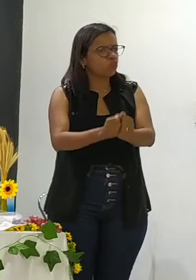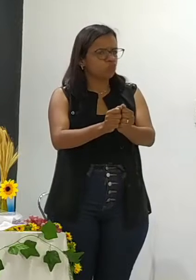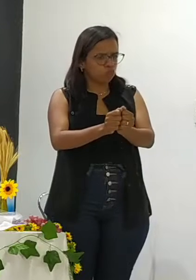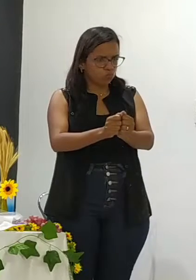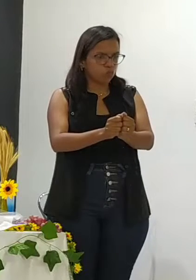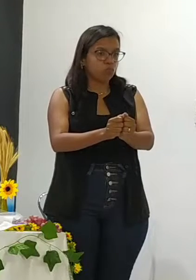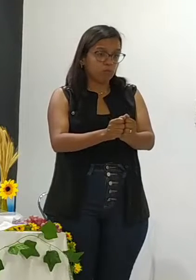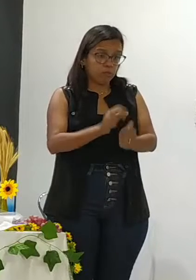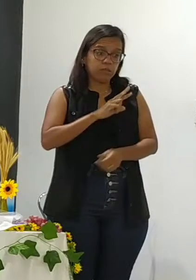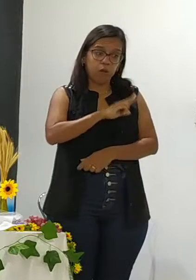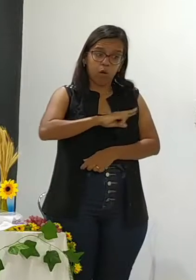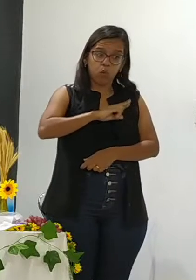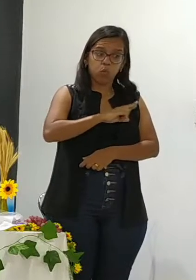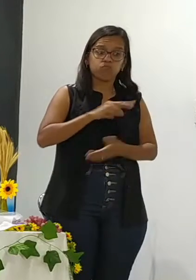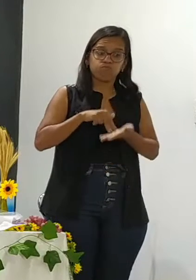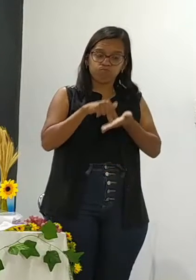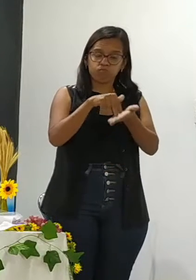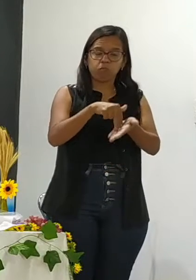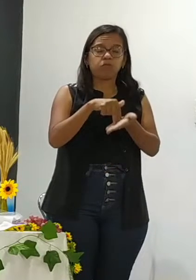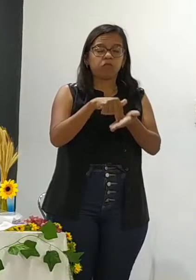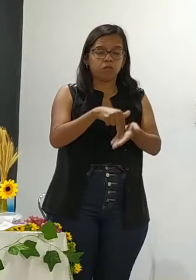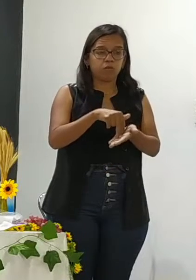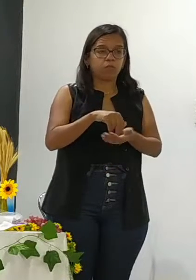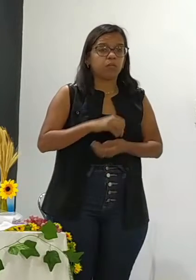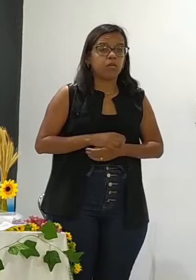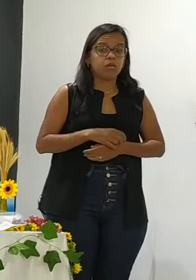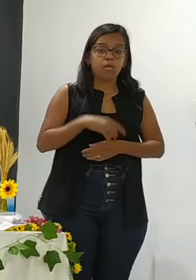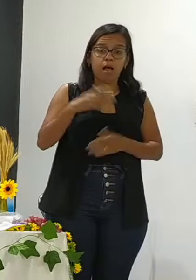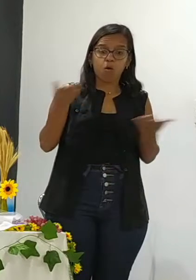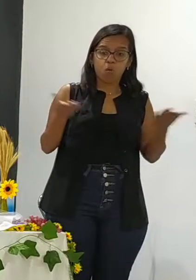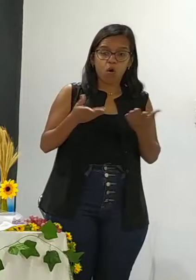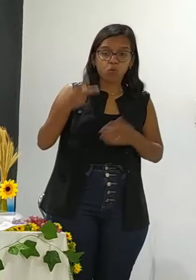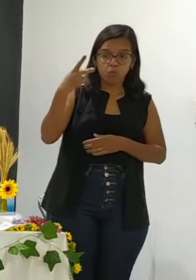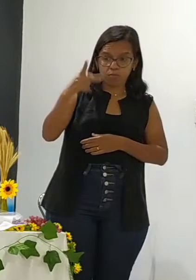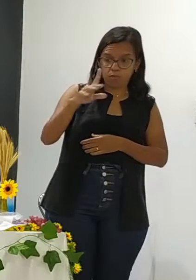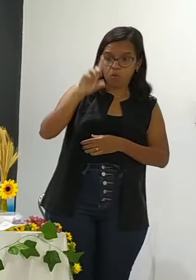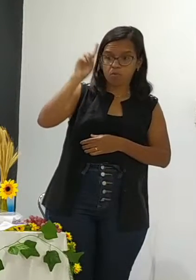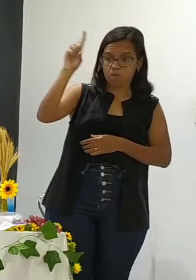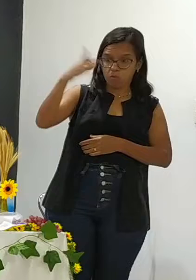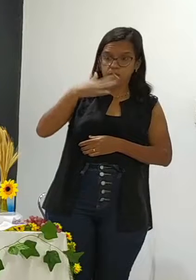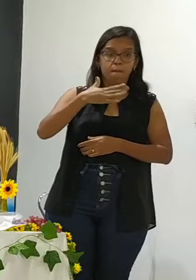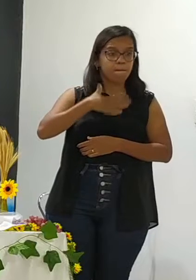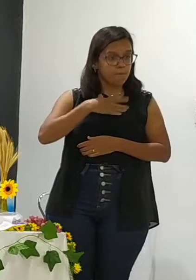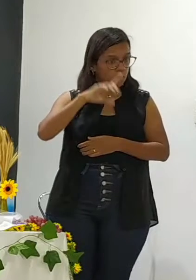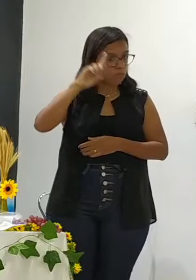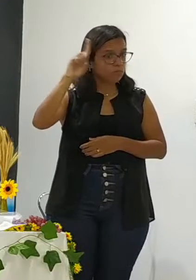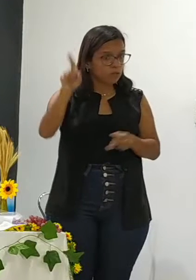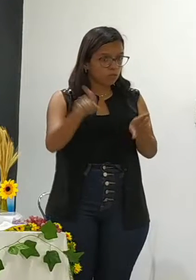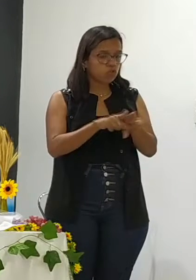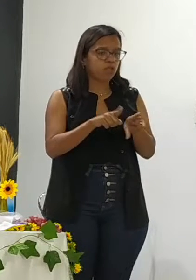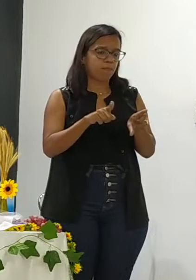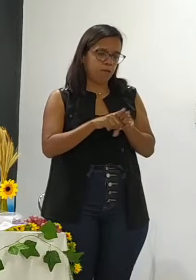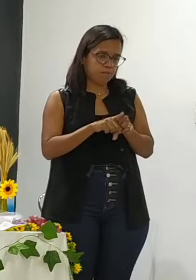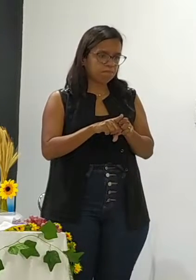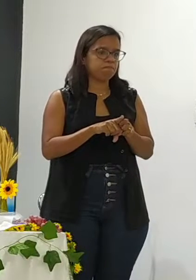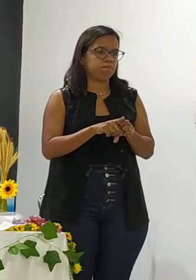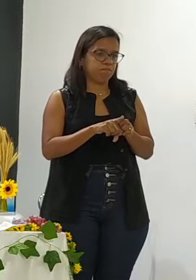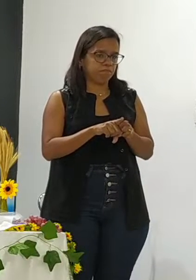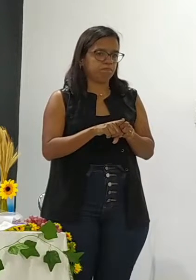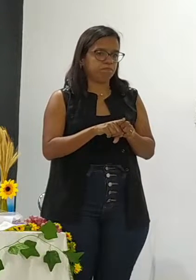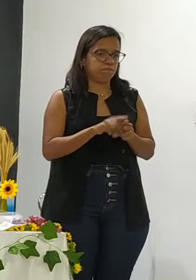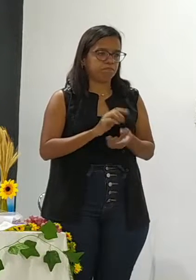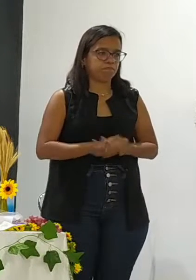também vou. E a partir de agora, o teu Deus, Ele é o meu Deus. Glória a Deus,